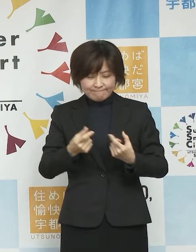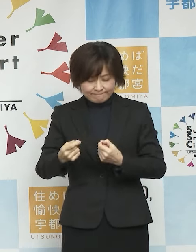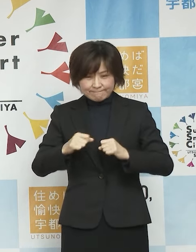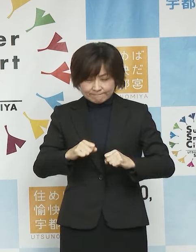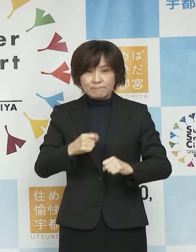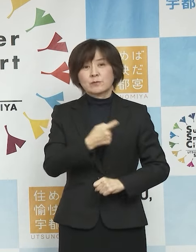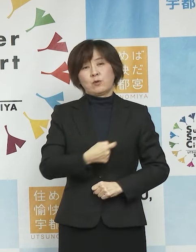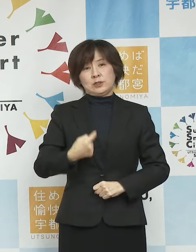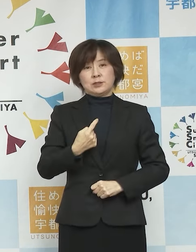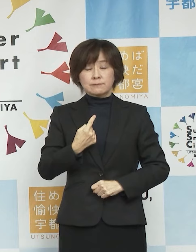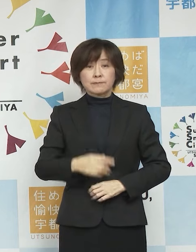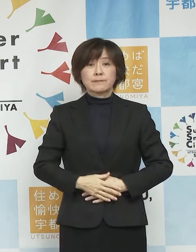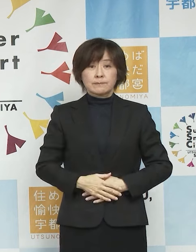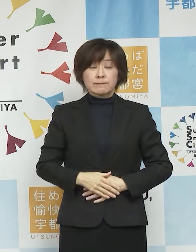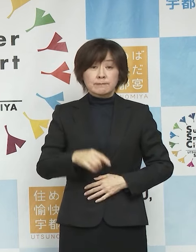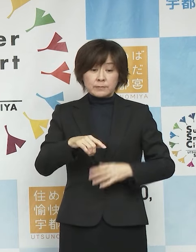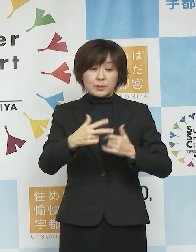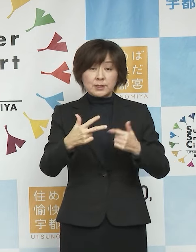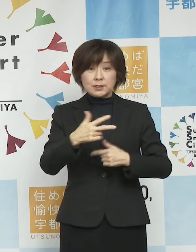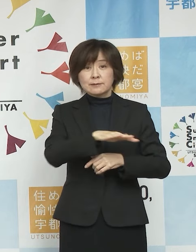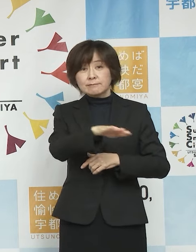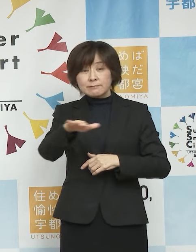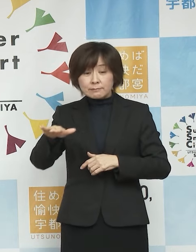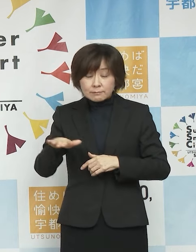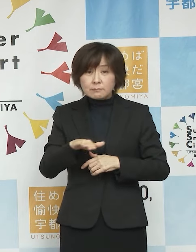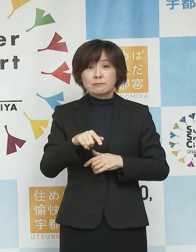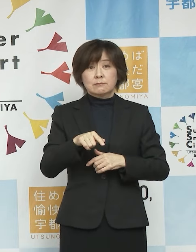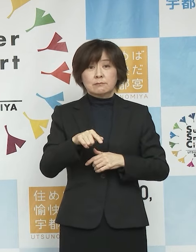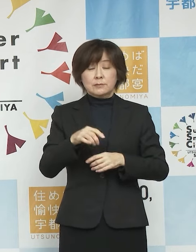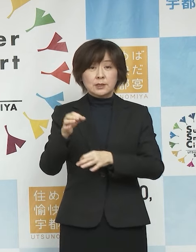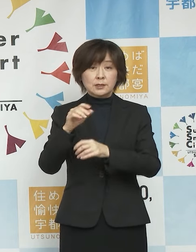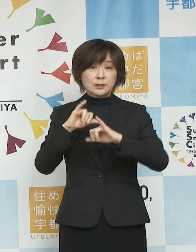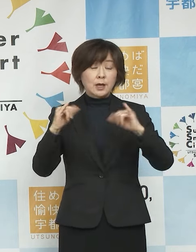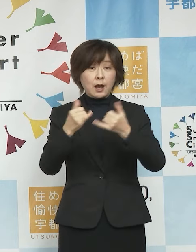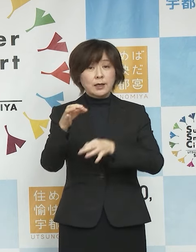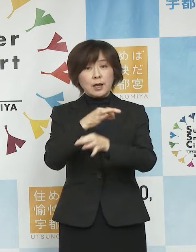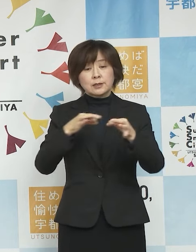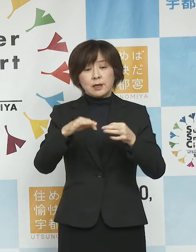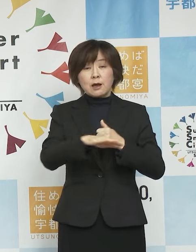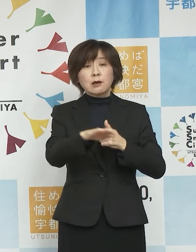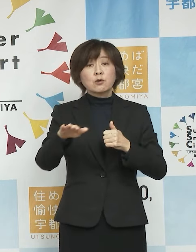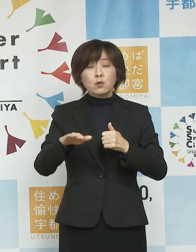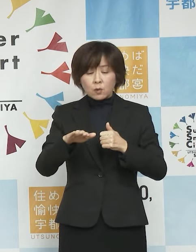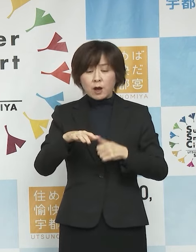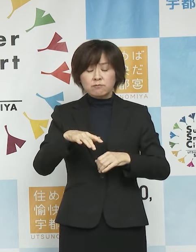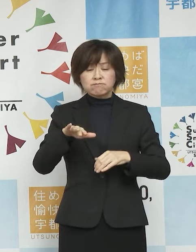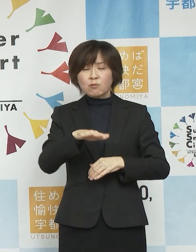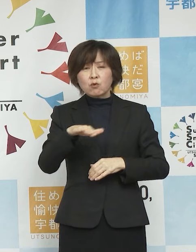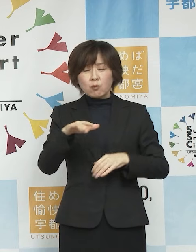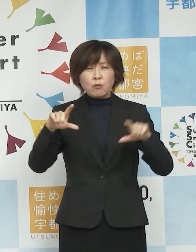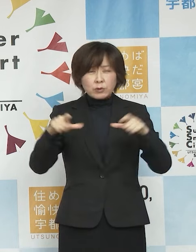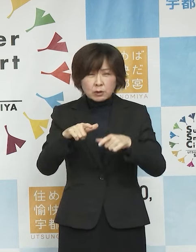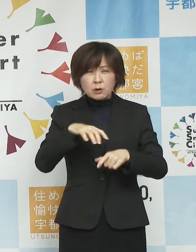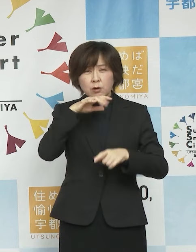ます。本市を取り巻く社会経済環境は、少子超高齢社会の進行や長引